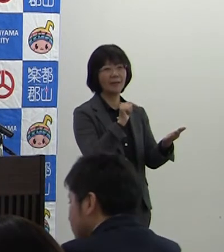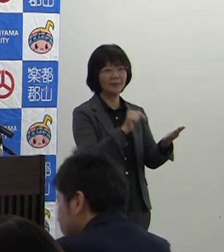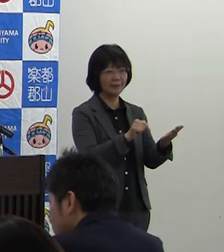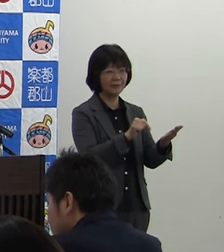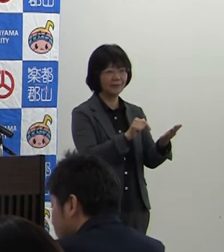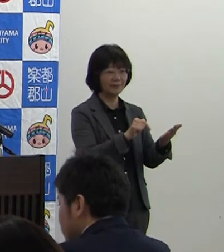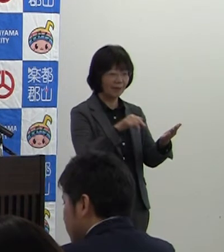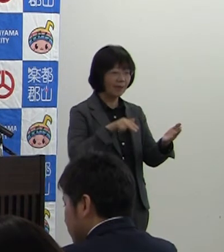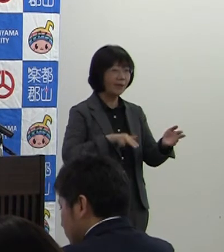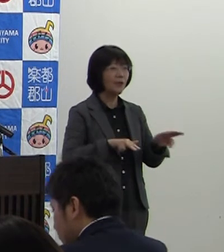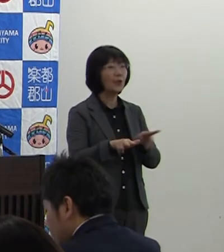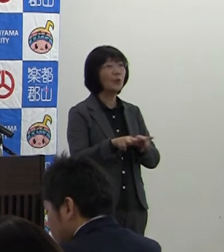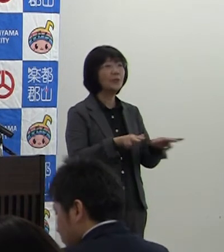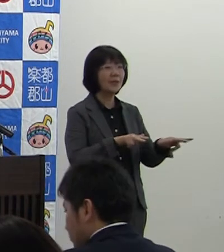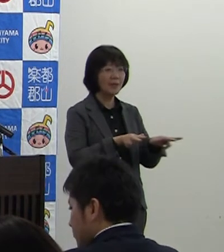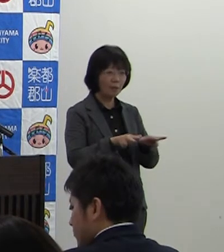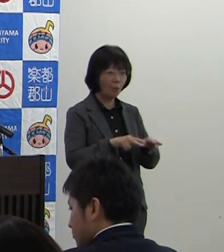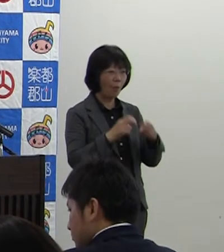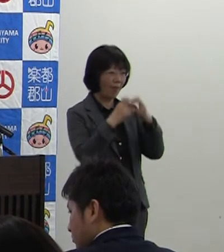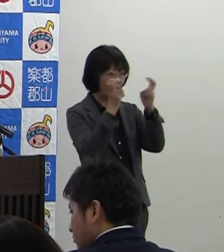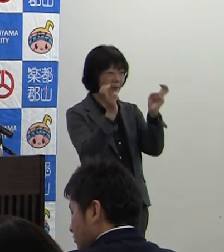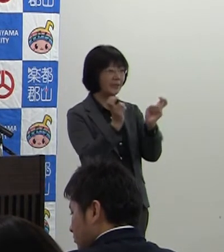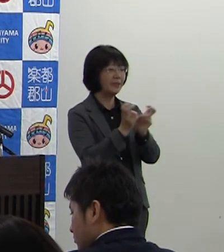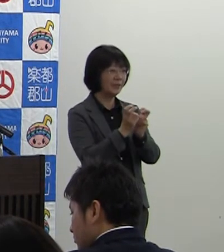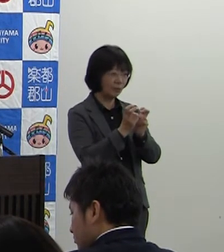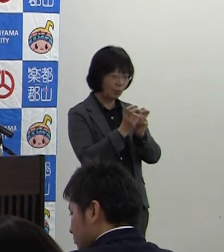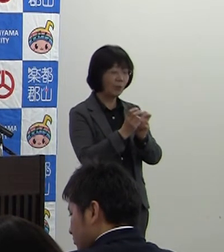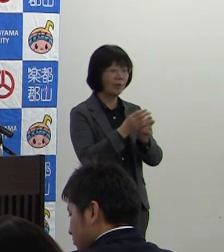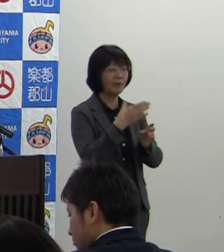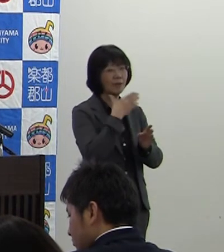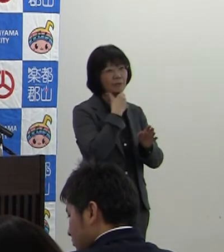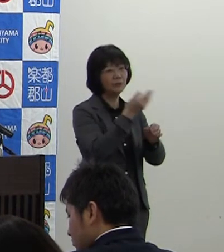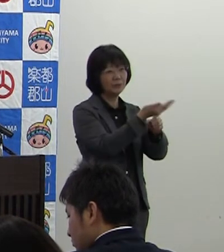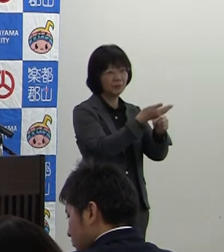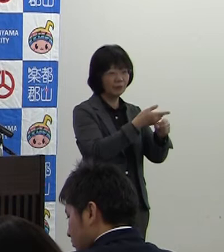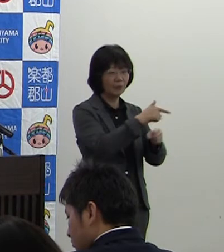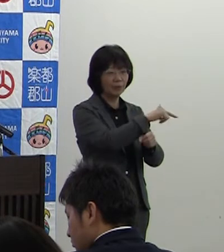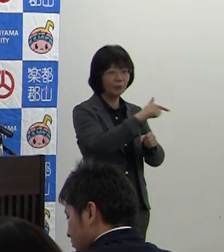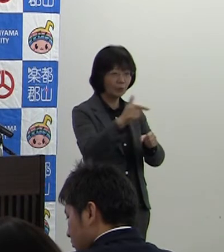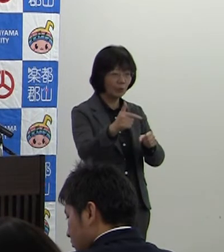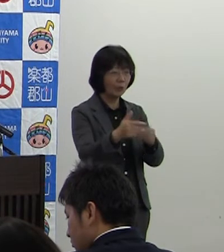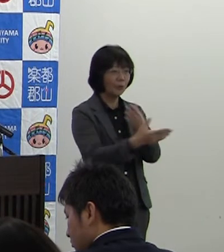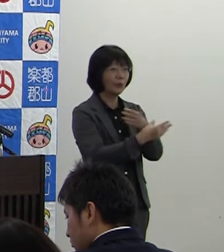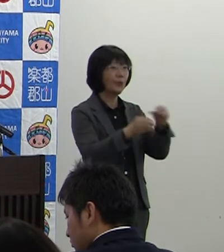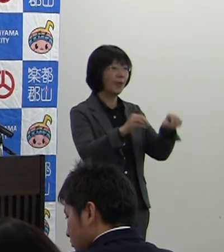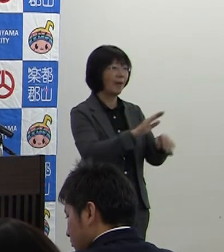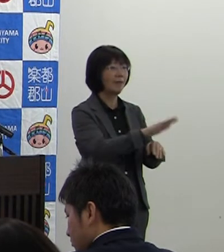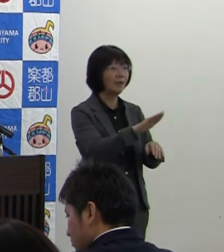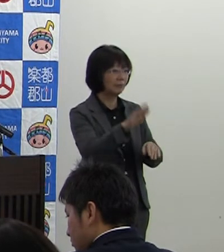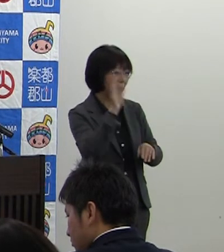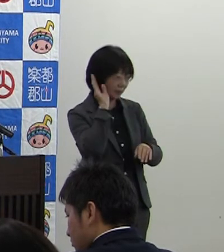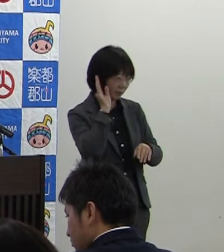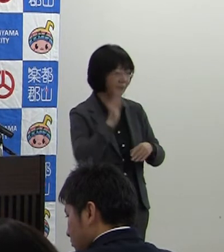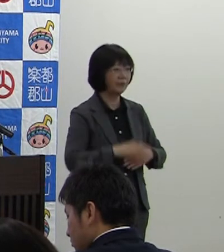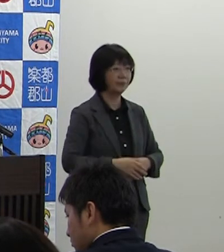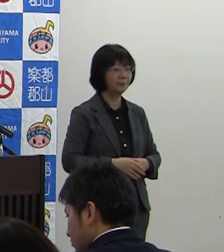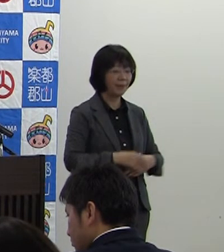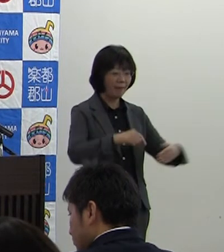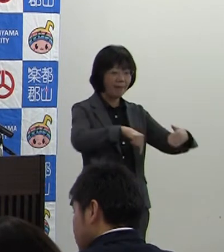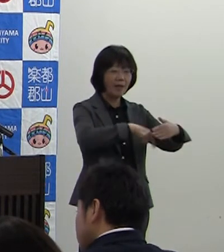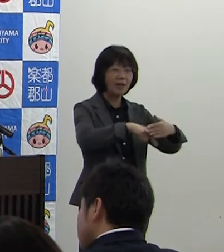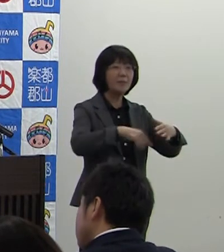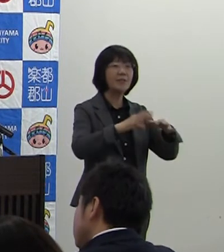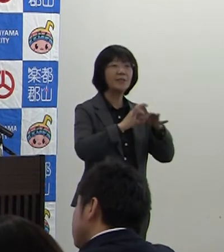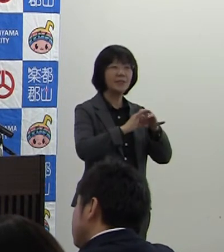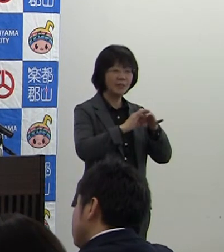治体の方でも NTT タウンページさんと協定を徳島市とかでも結んだりもするらしいんですけども、この掲載内容で郡